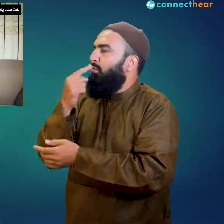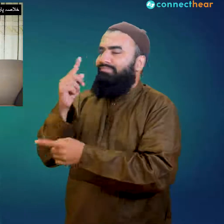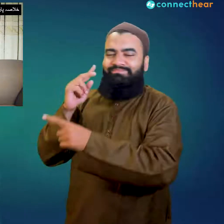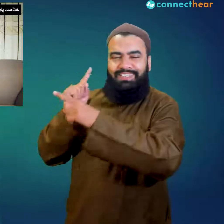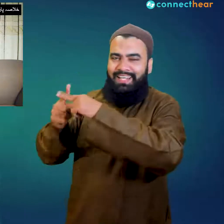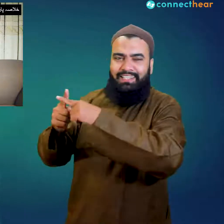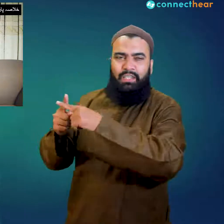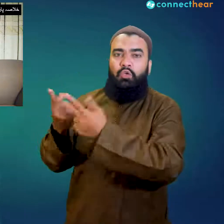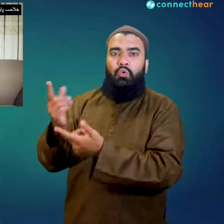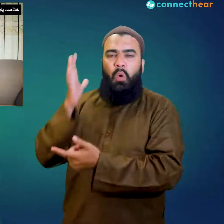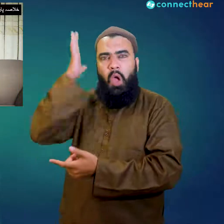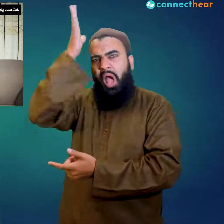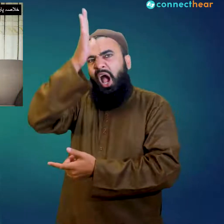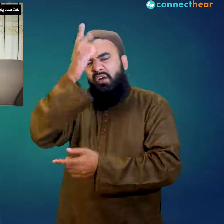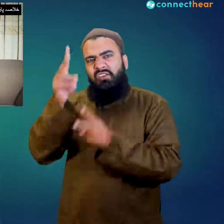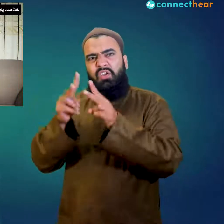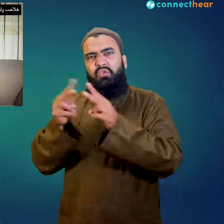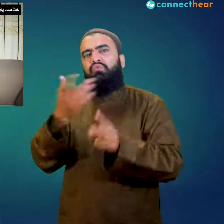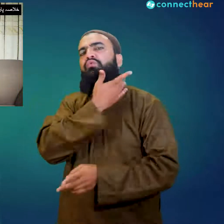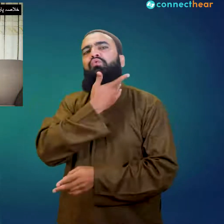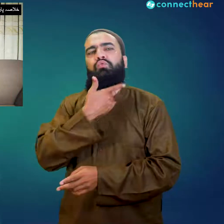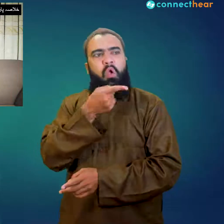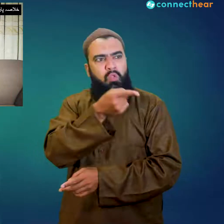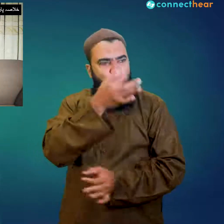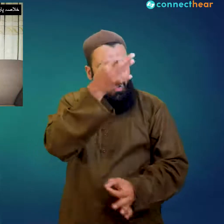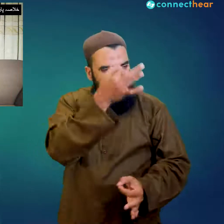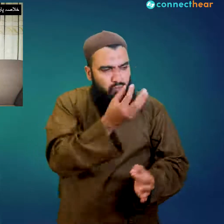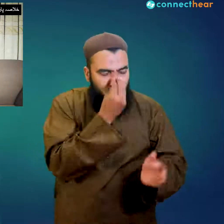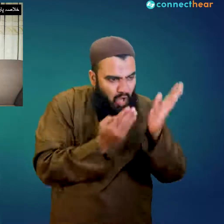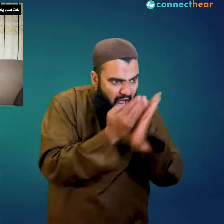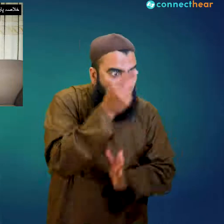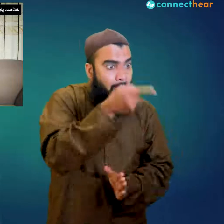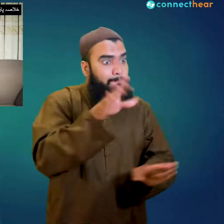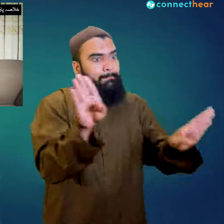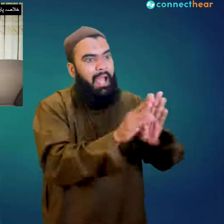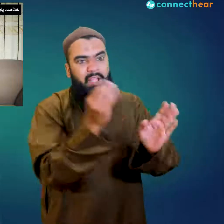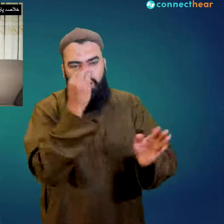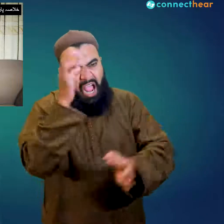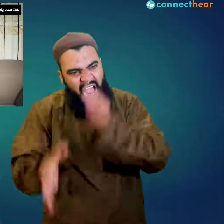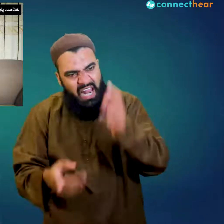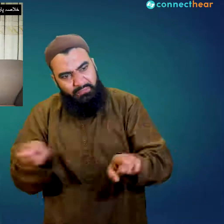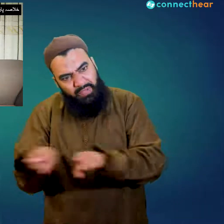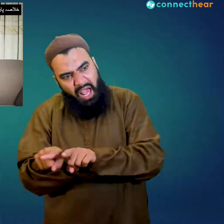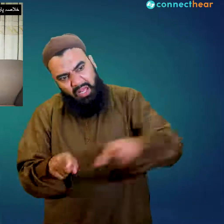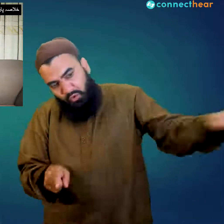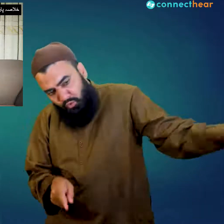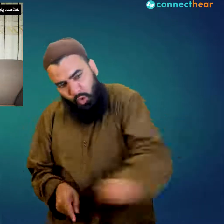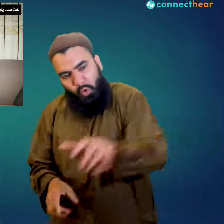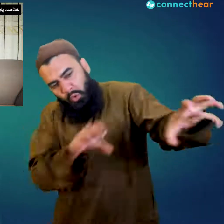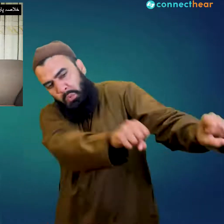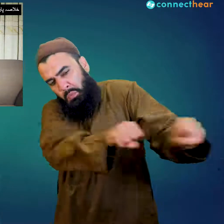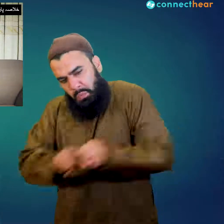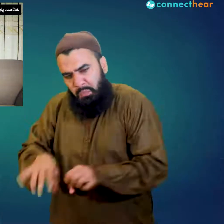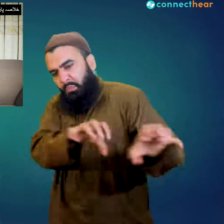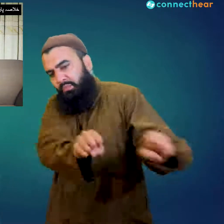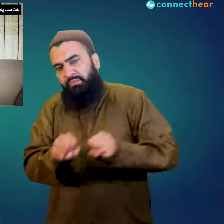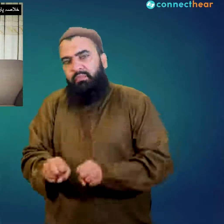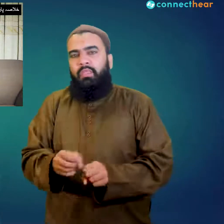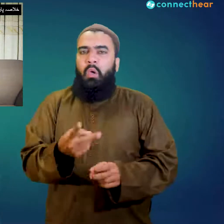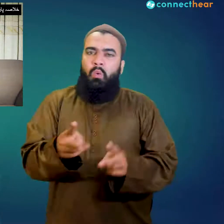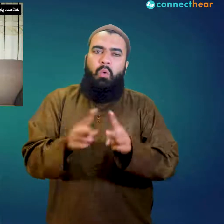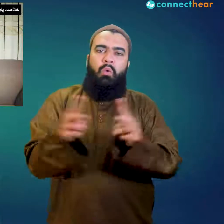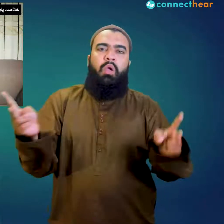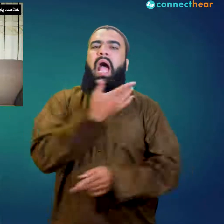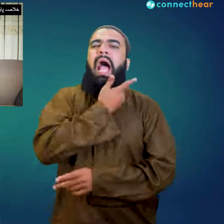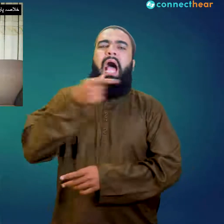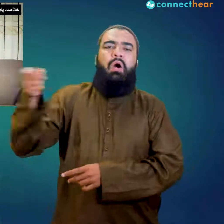لگ جائیں گے اور ان کی طرف رغبت رکھیں گے تو وہ تمہیں اپنے دین سے پھیر دیں گے، اور جب یہ کام ہو گیا یعنی تم دین